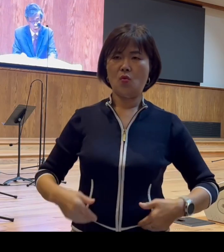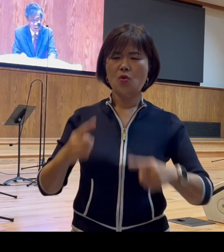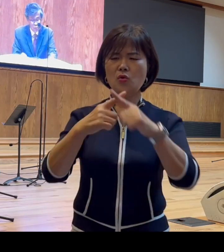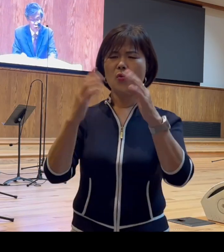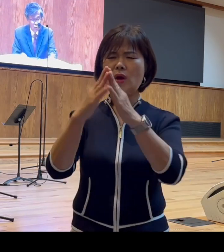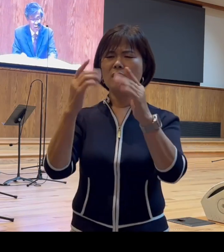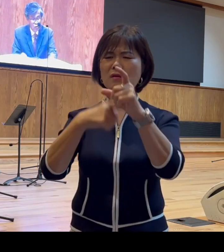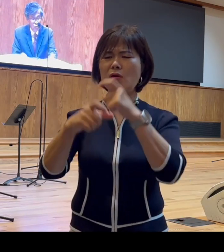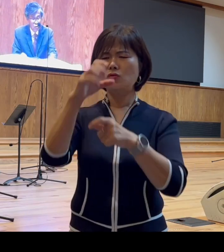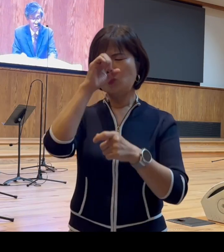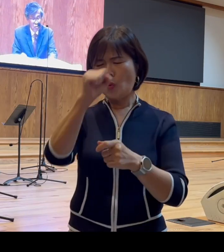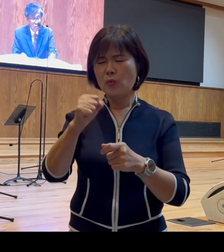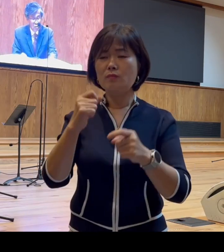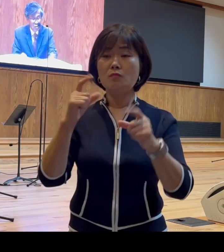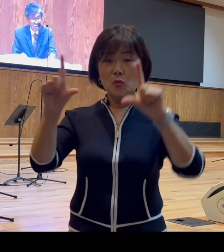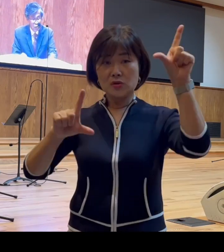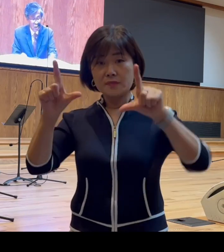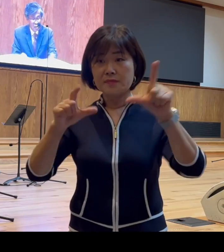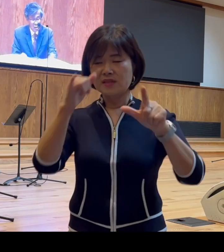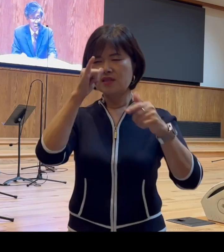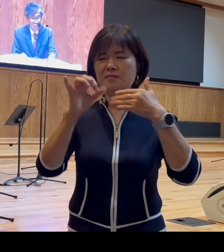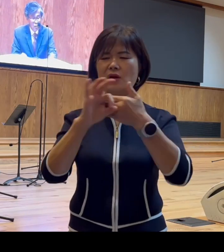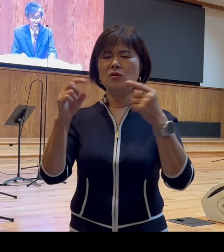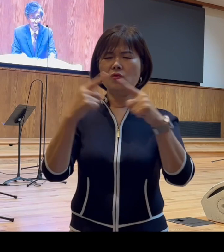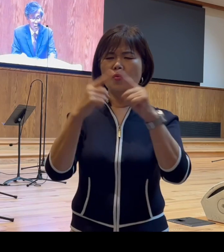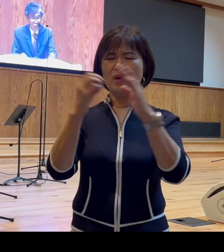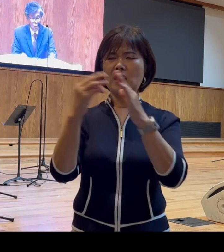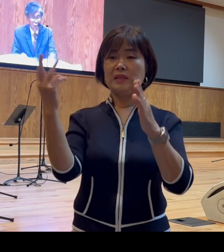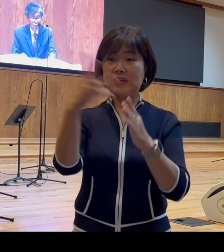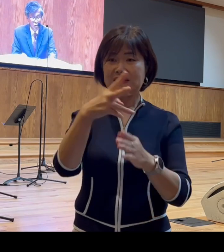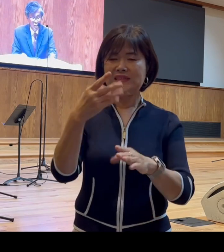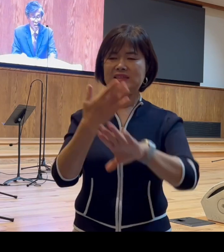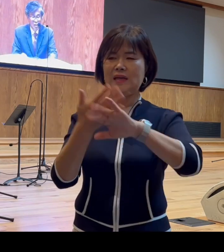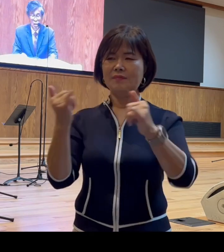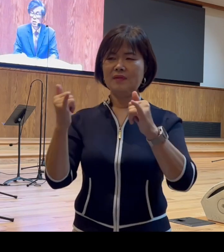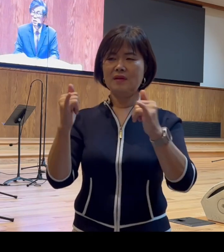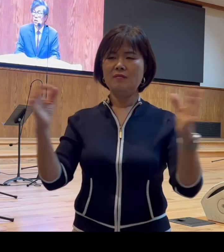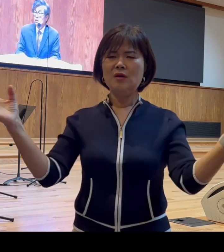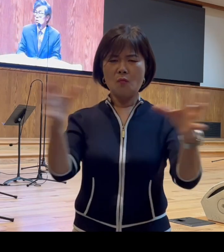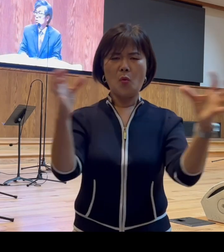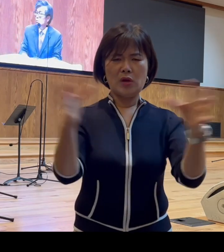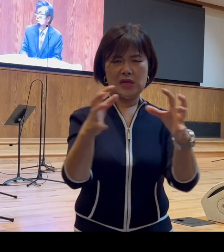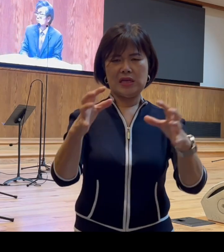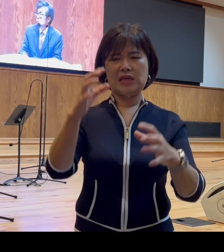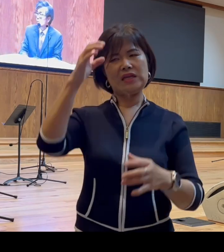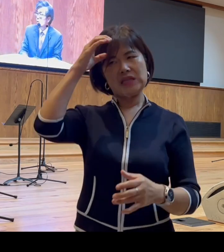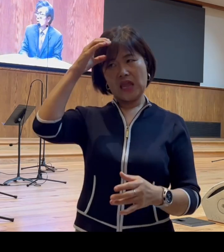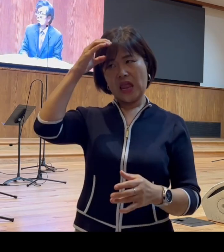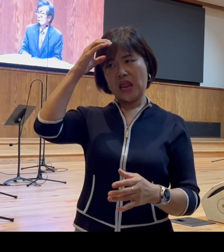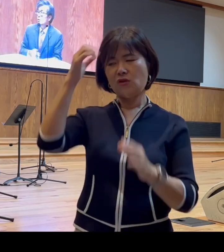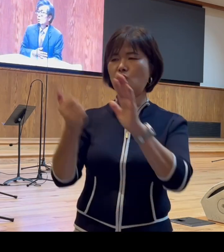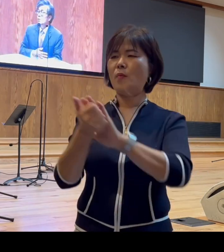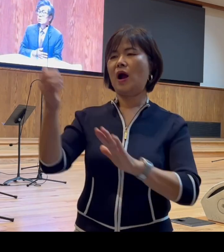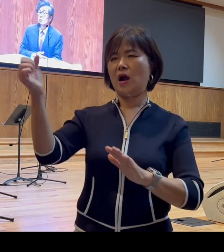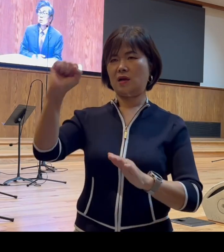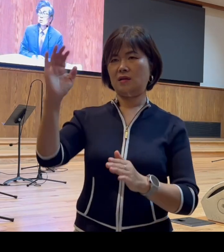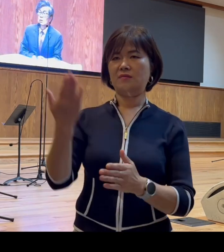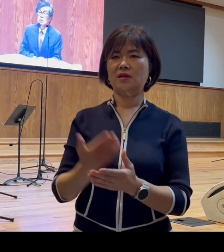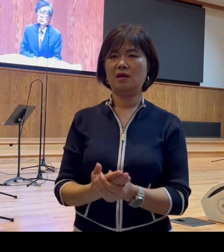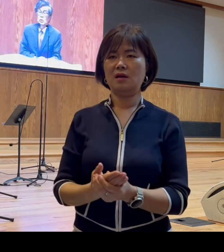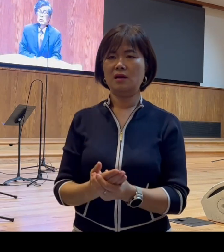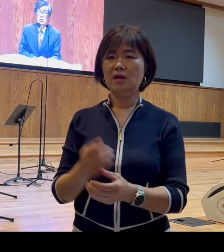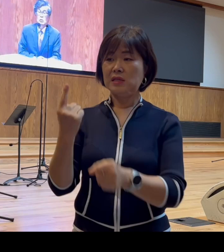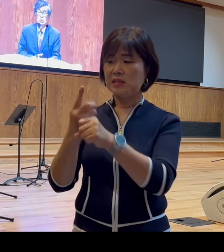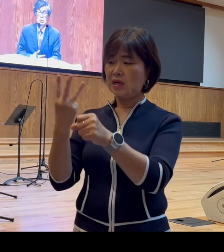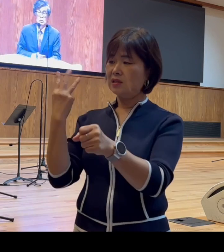더 교회다운 모습을 갖추면 교회가 다시 흡인력을 회복할 수 있지 않겠나 하는 기대가 생겼습니다. 사실 저는 그